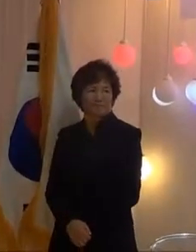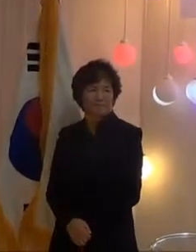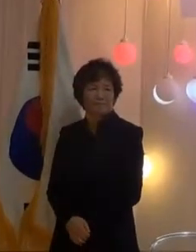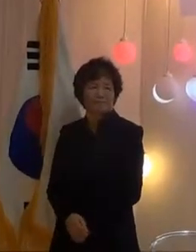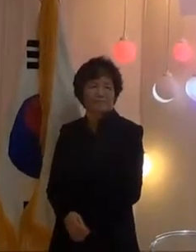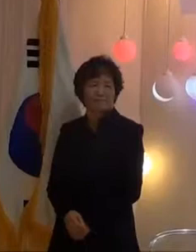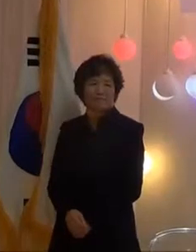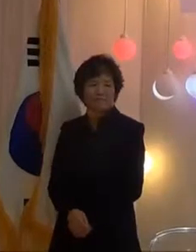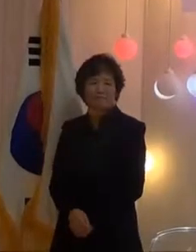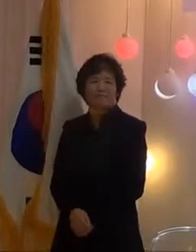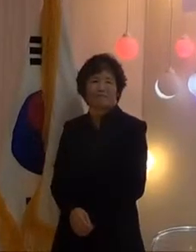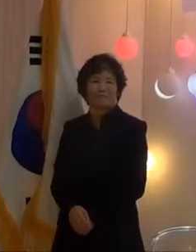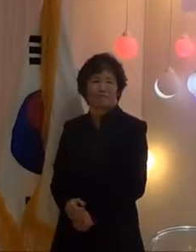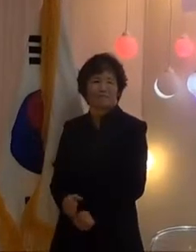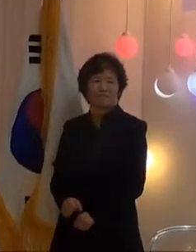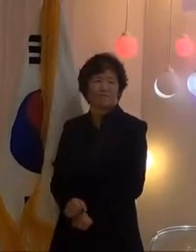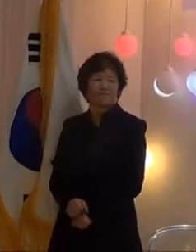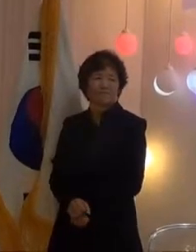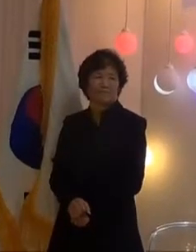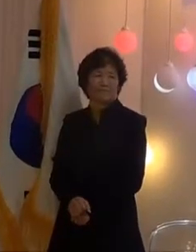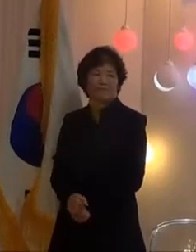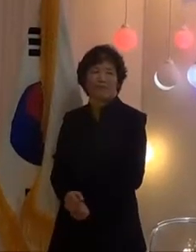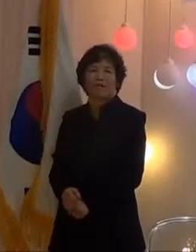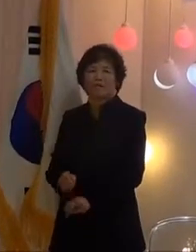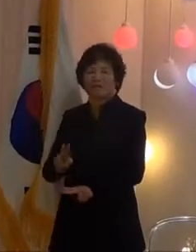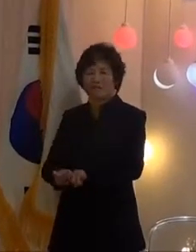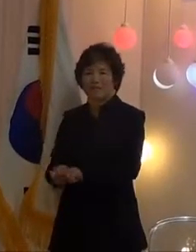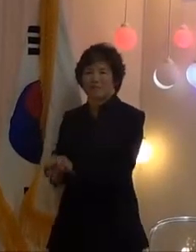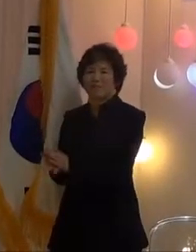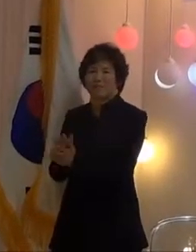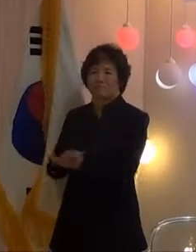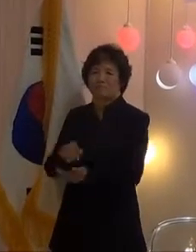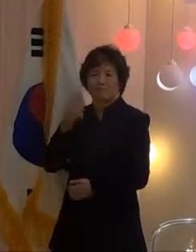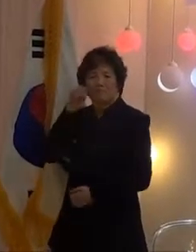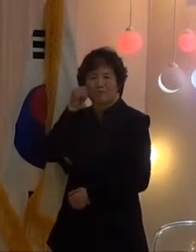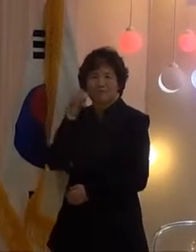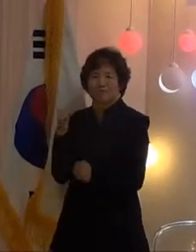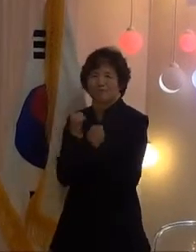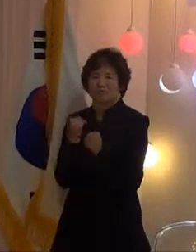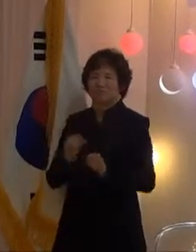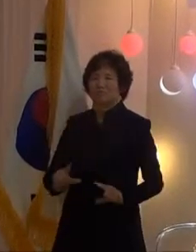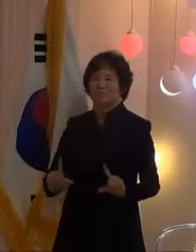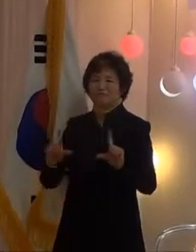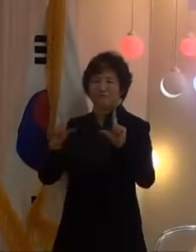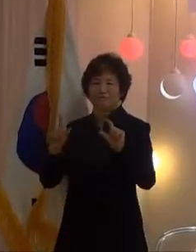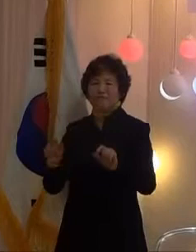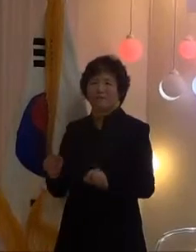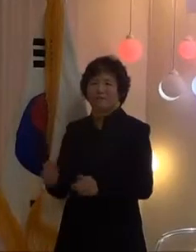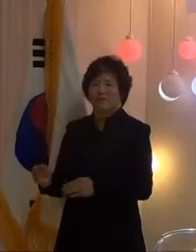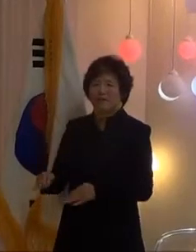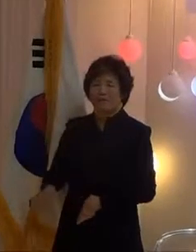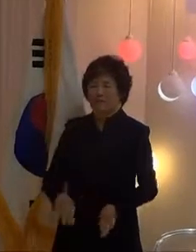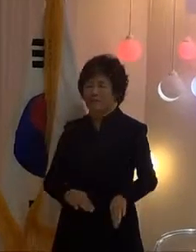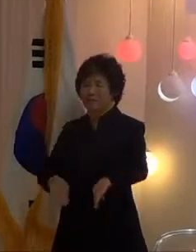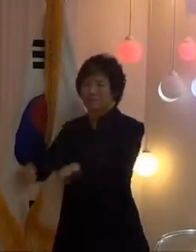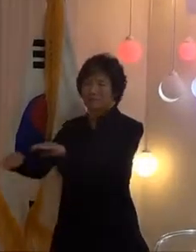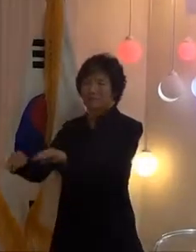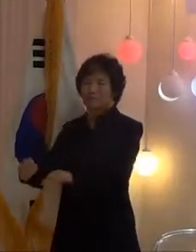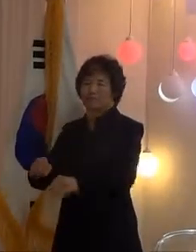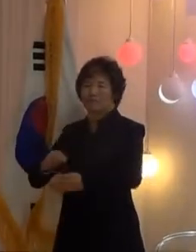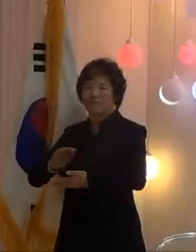대관을 했는데 캔슬을 해가지고 제가 자리를 바꾸지 못해가지고 그 추운 날에 거리에 출판 기념을